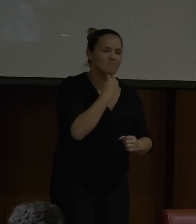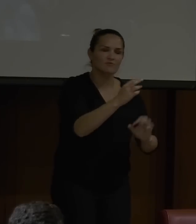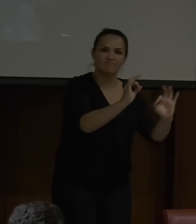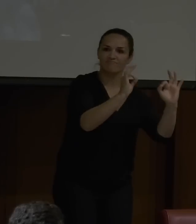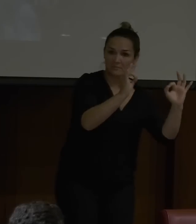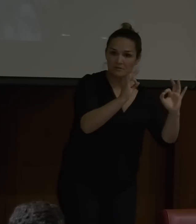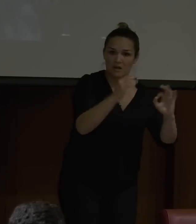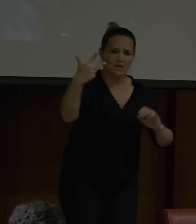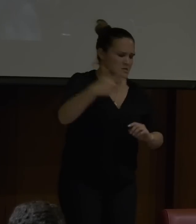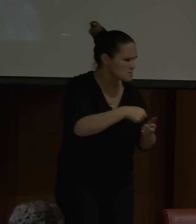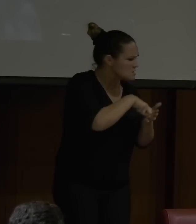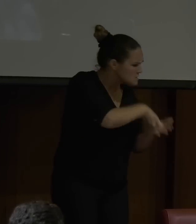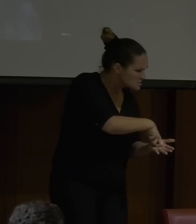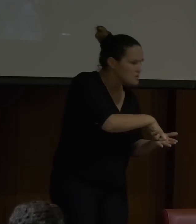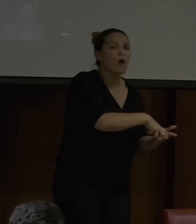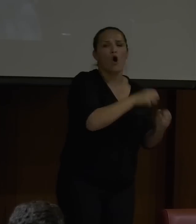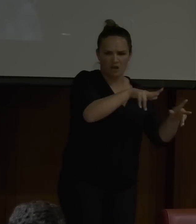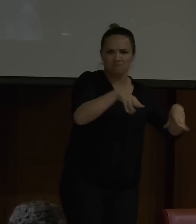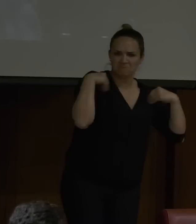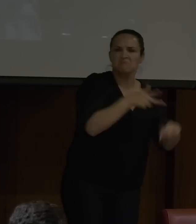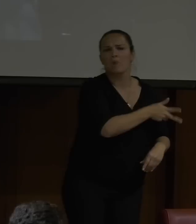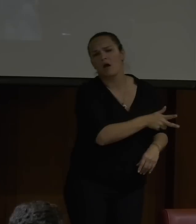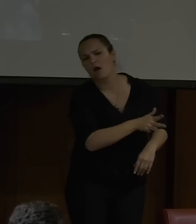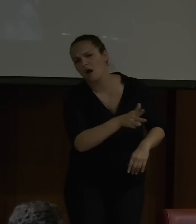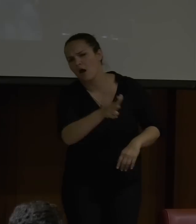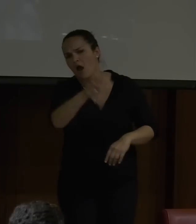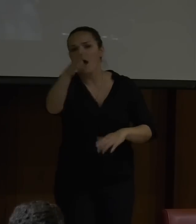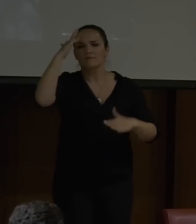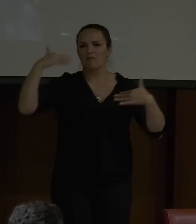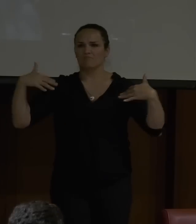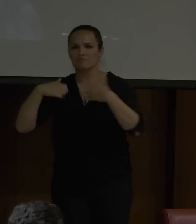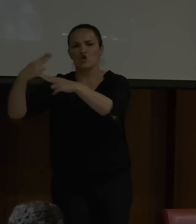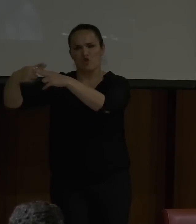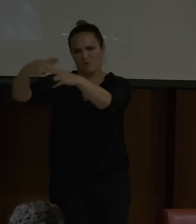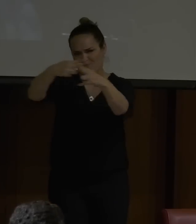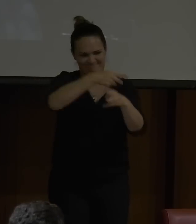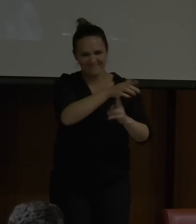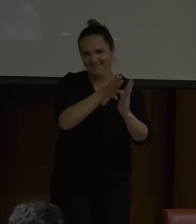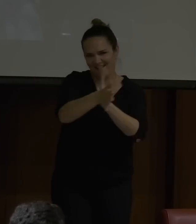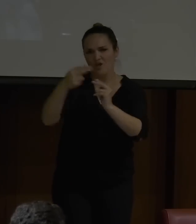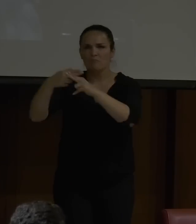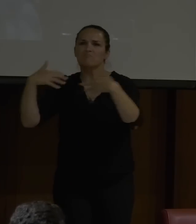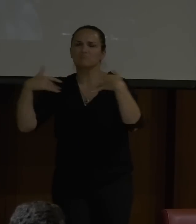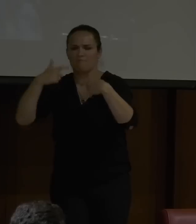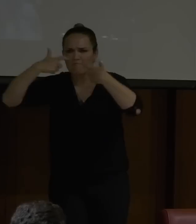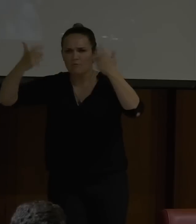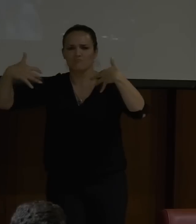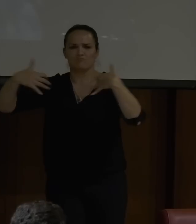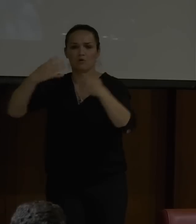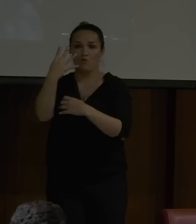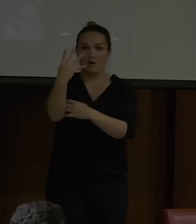se llamaban Juan Muñoz, Camilo López, Manuel Hilario Calderón y Chico Bolaño. Y aquí viene un